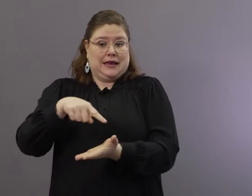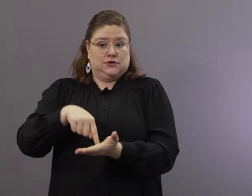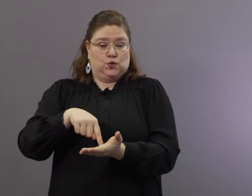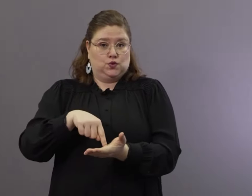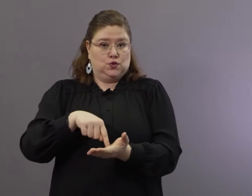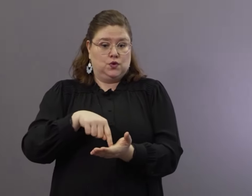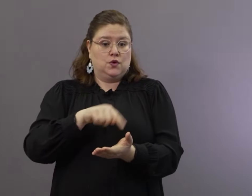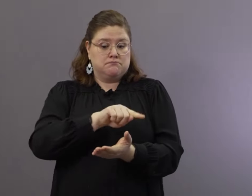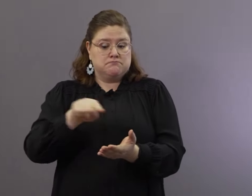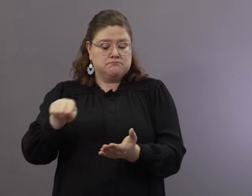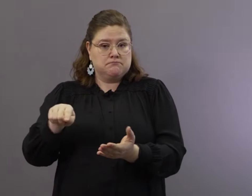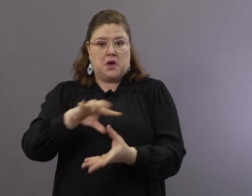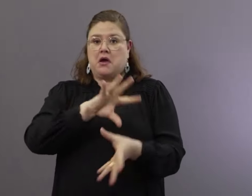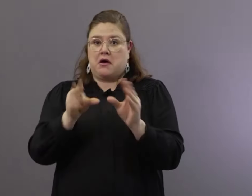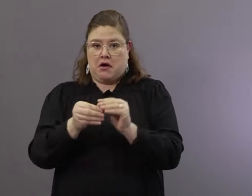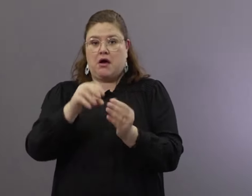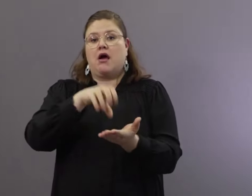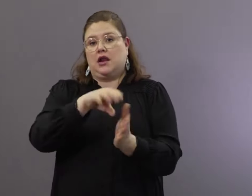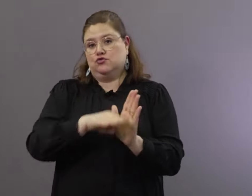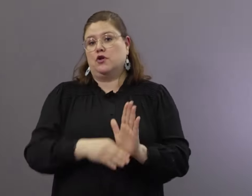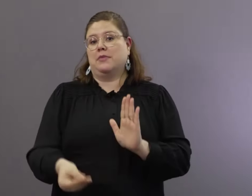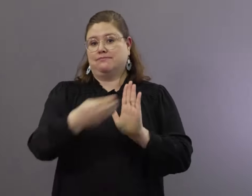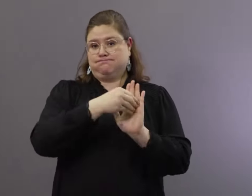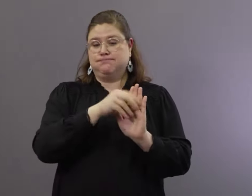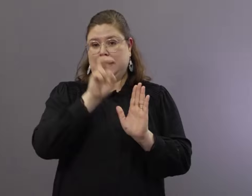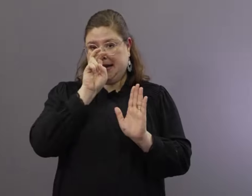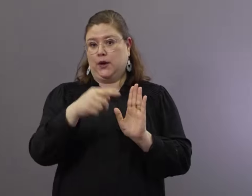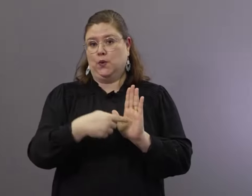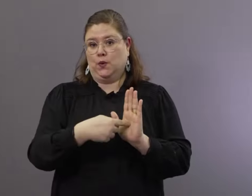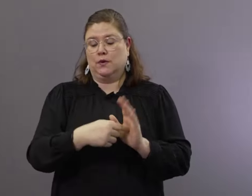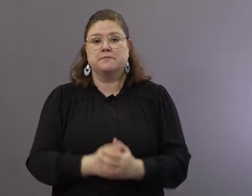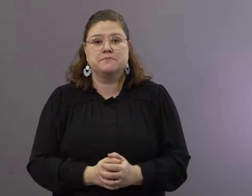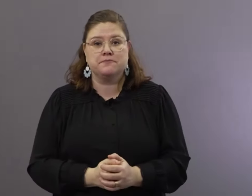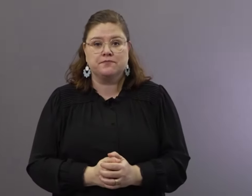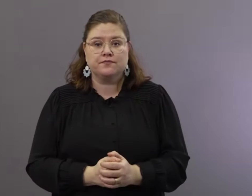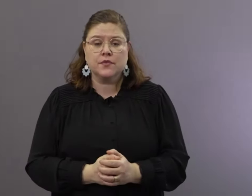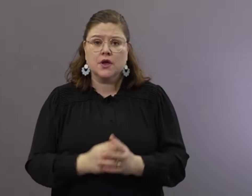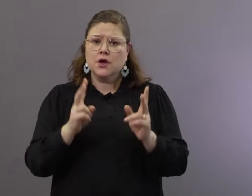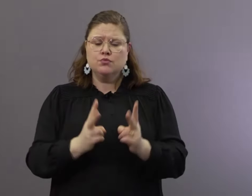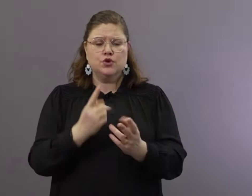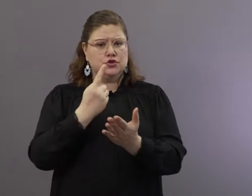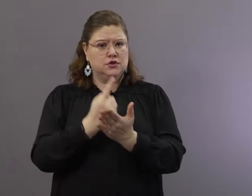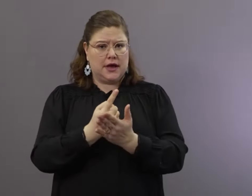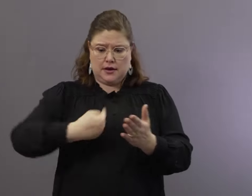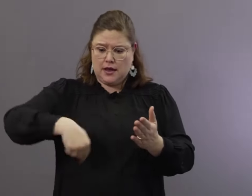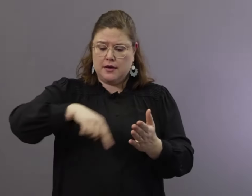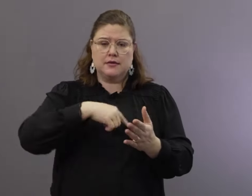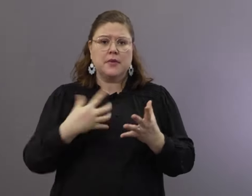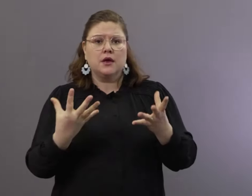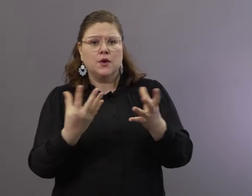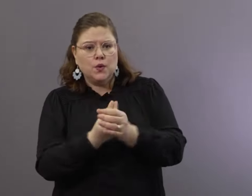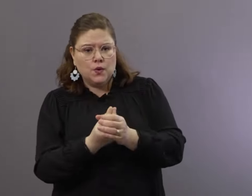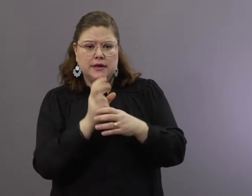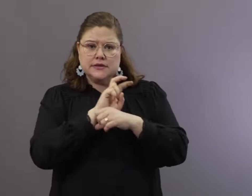on kirjattu hallitusohjelmaan. Sen lisäksi on hyvin tärkeää, että me seuraamme yhdessä ja